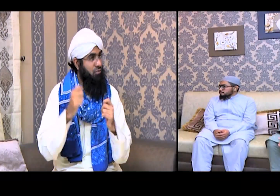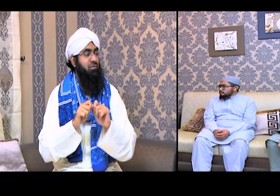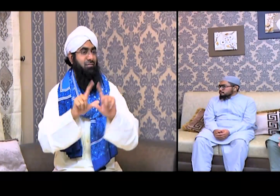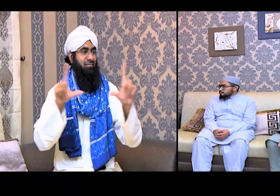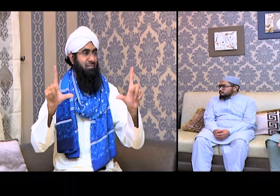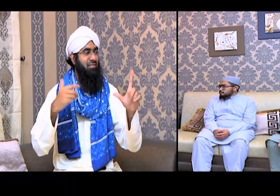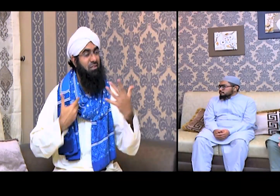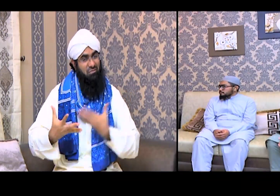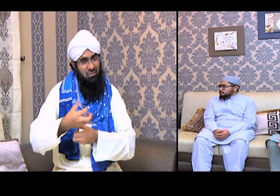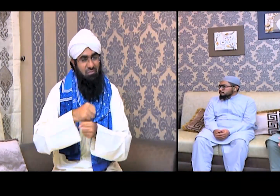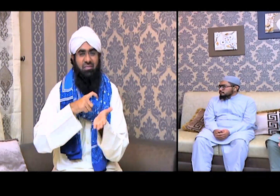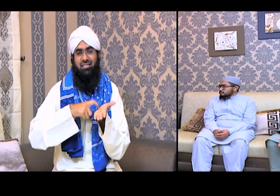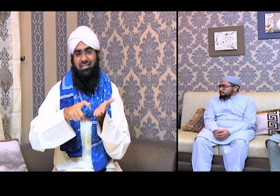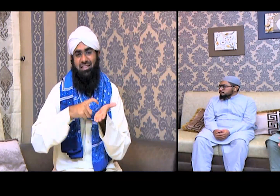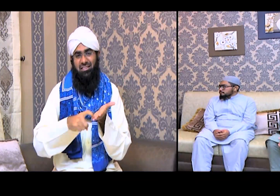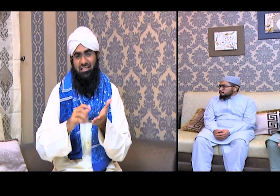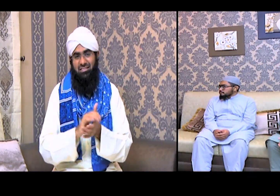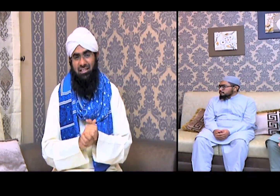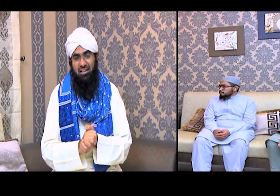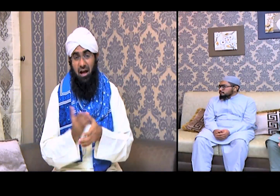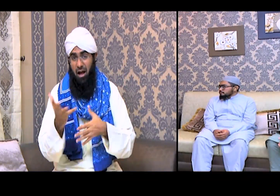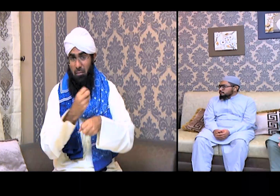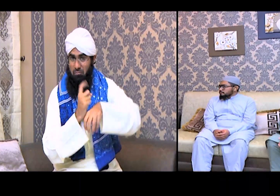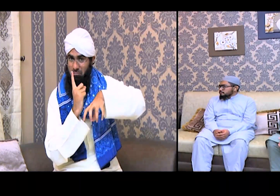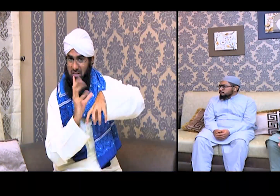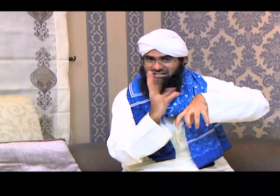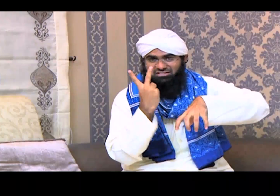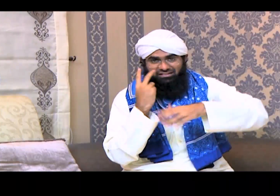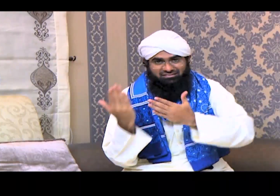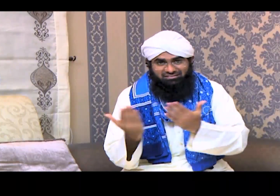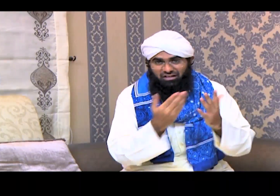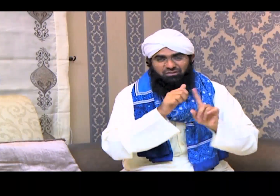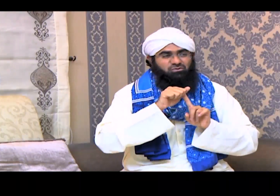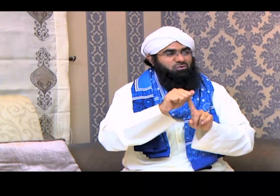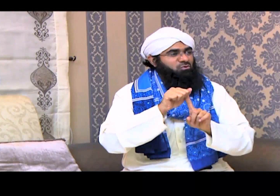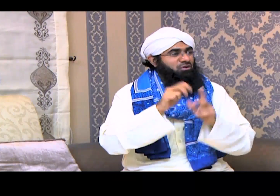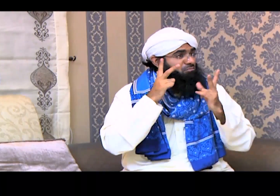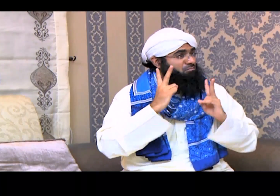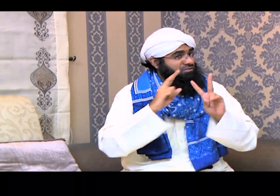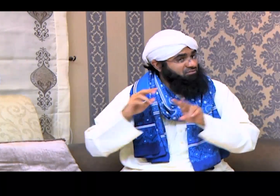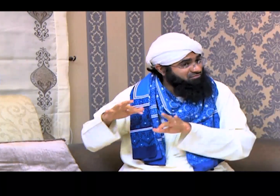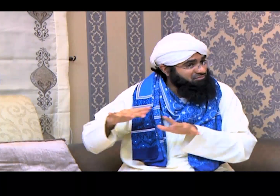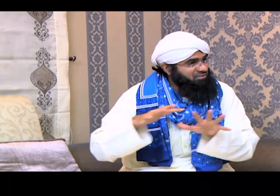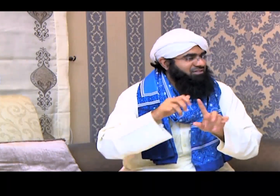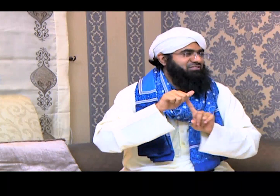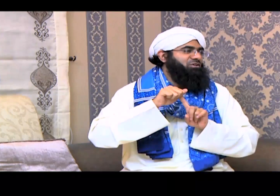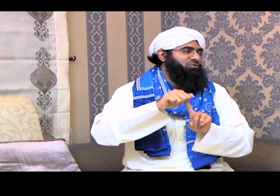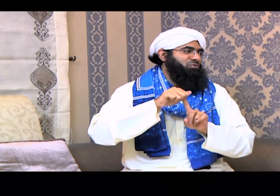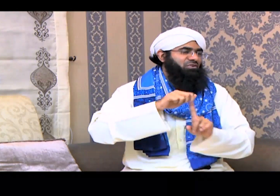کے لیے ہمیں اجازت دیجیے۔ مدنی چینل دیکھتے رہیے۔ مسجد برو تحریک جاری رہے گی